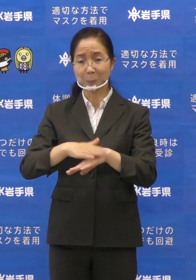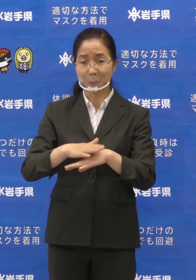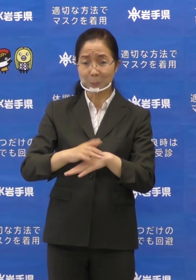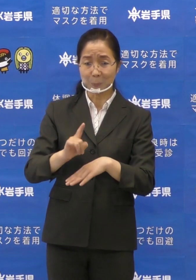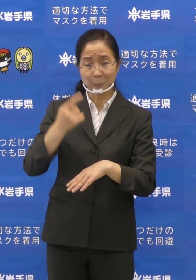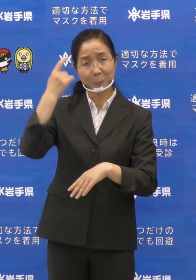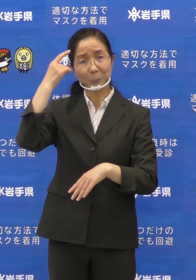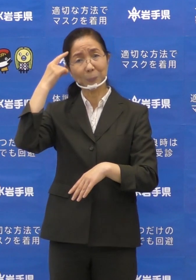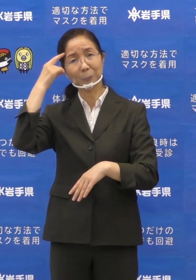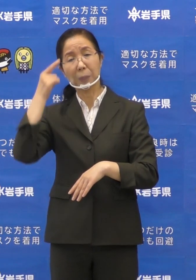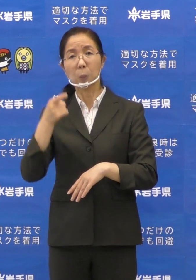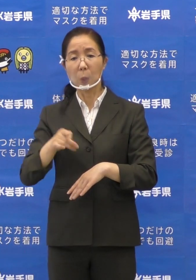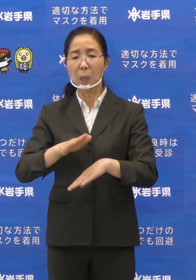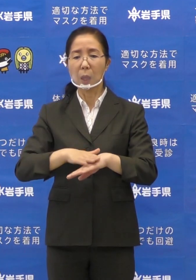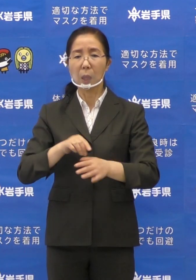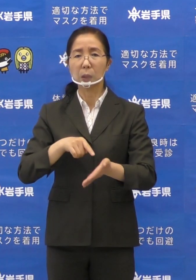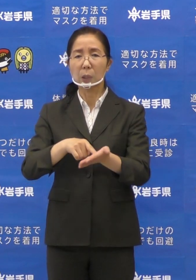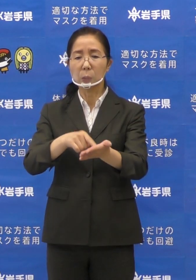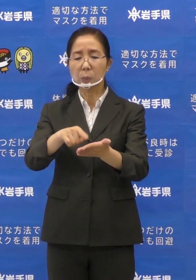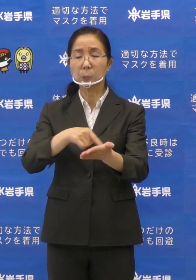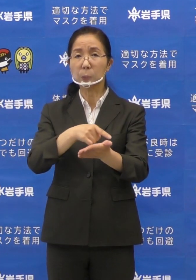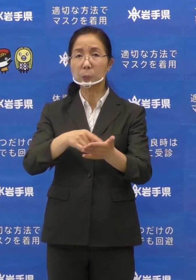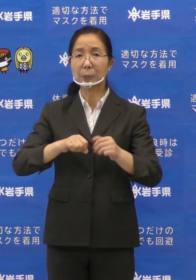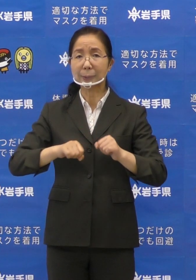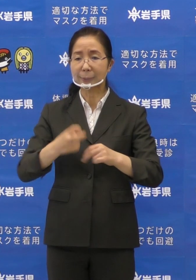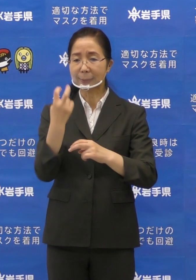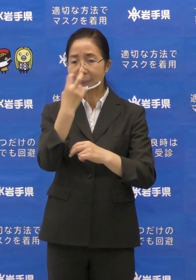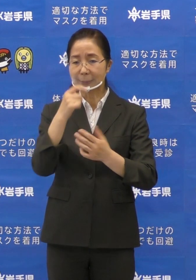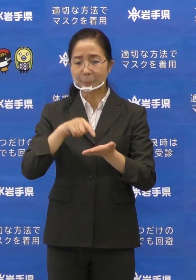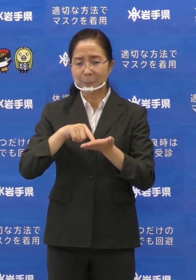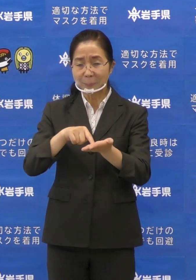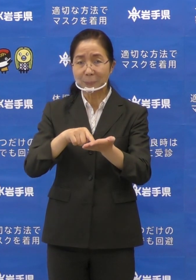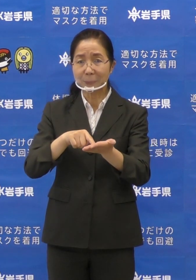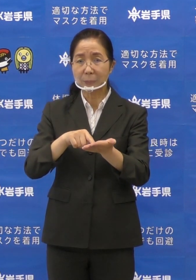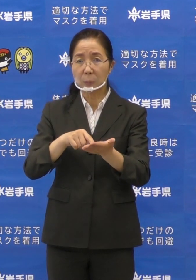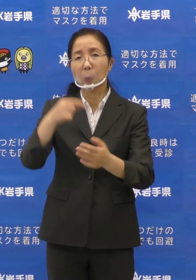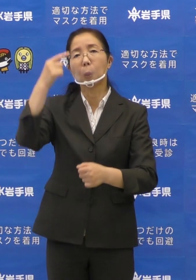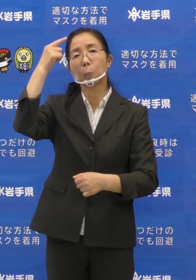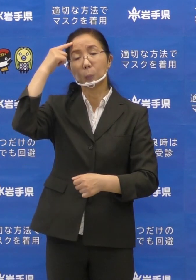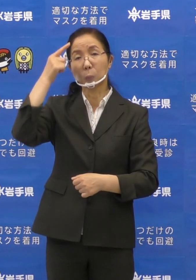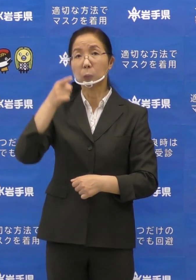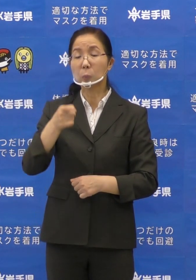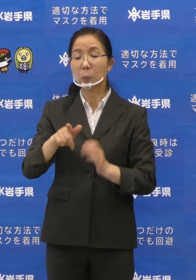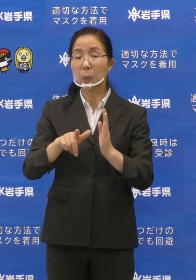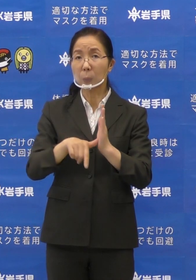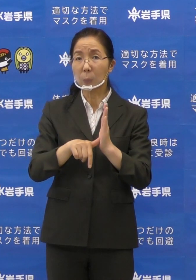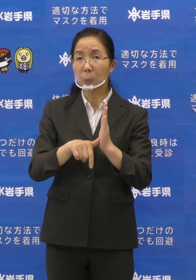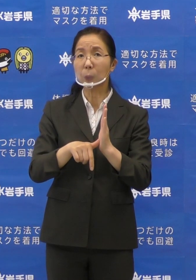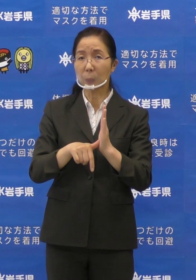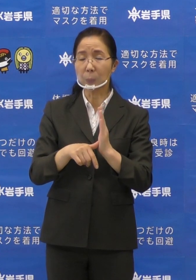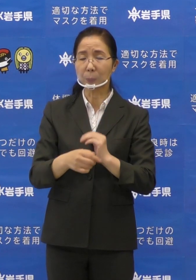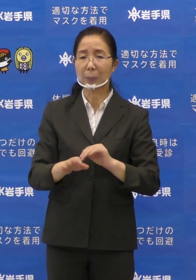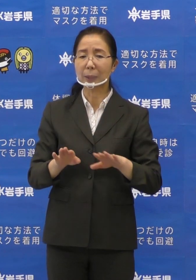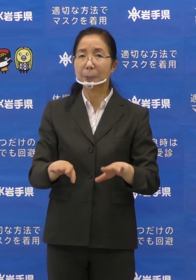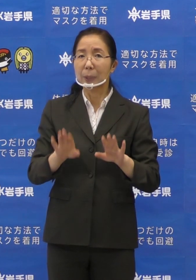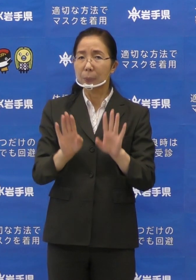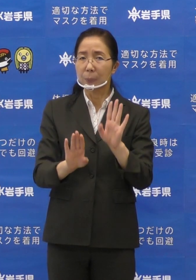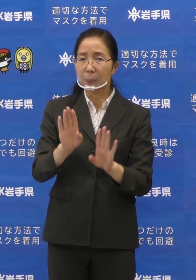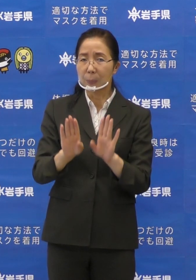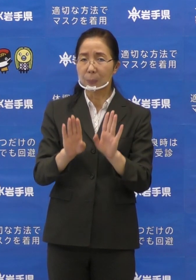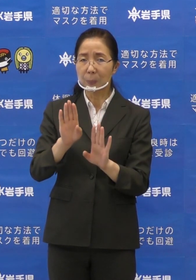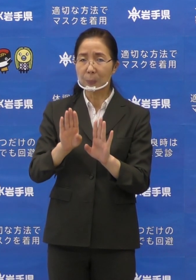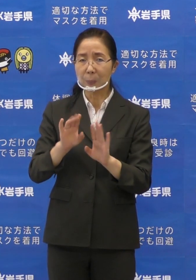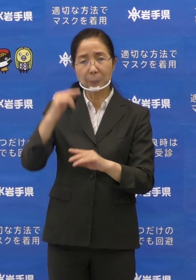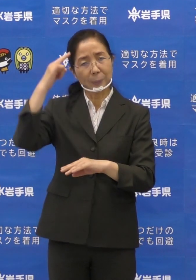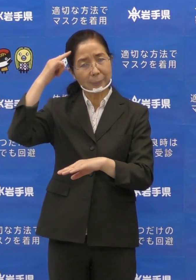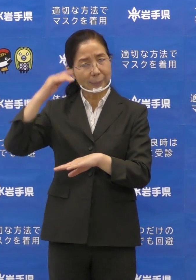まあそういった手続きを経ての審査請求になるとは思いますが、知事の、まあ、現時点での、まあ、所